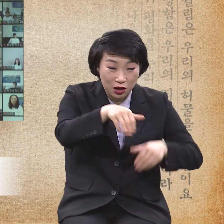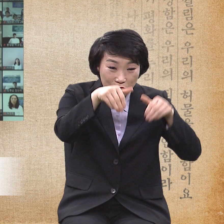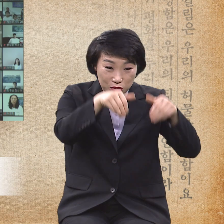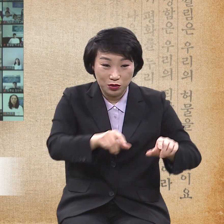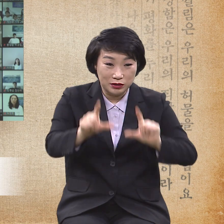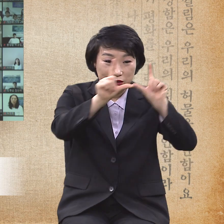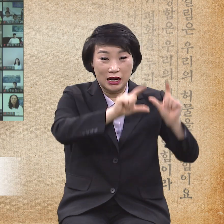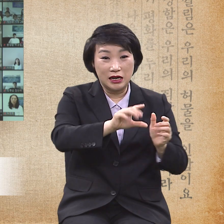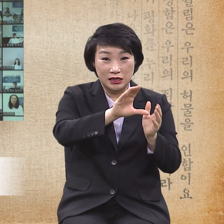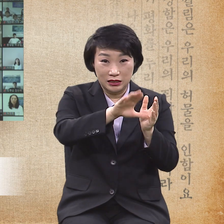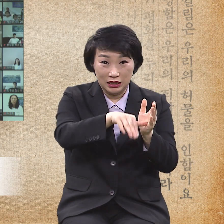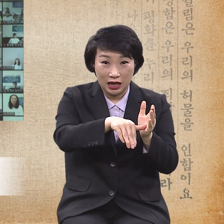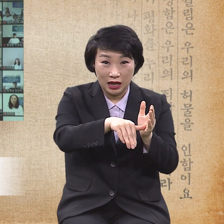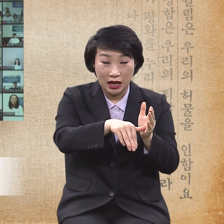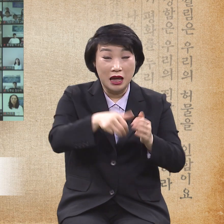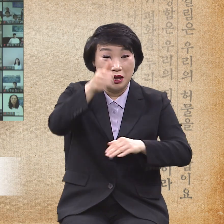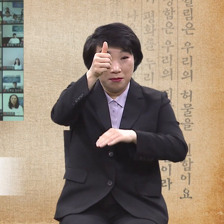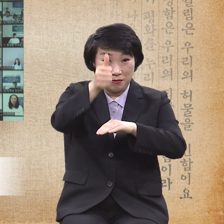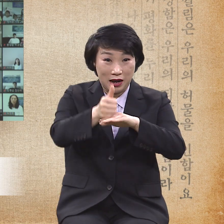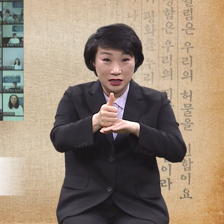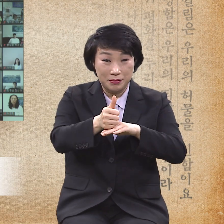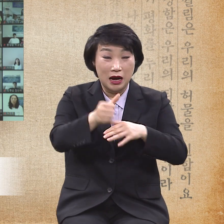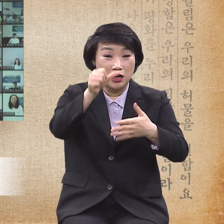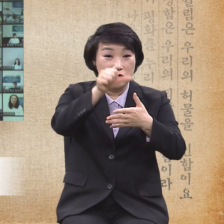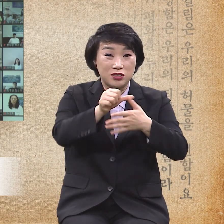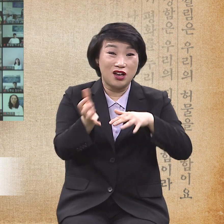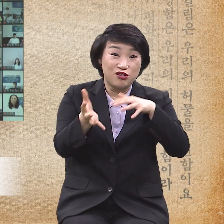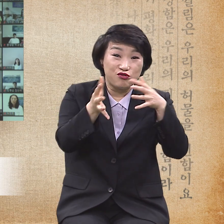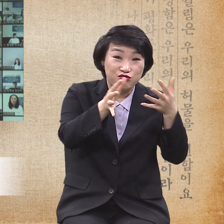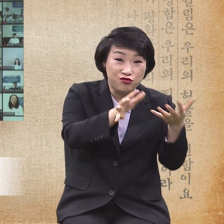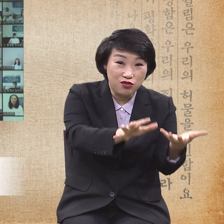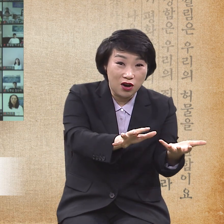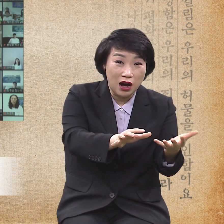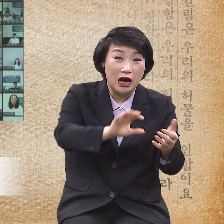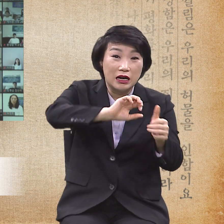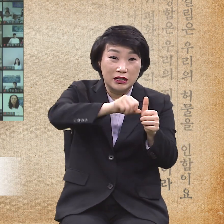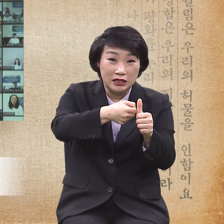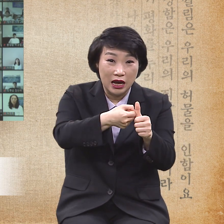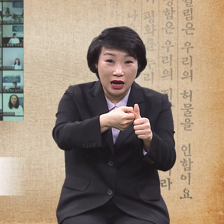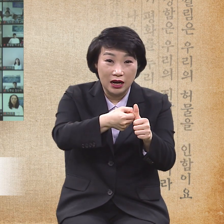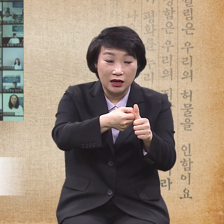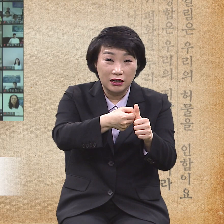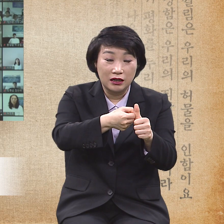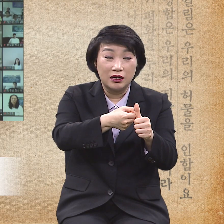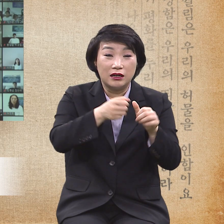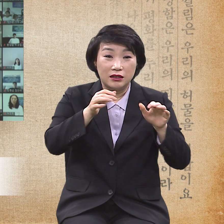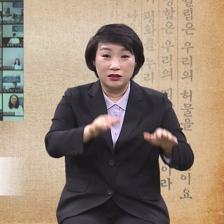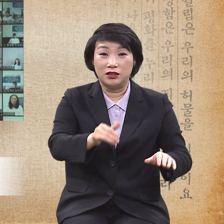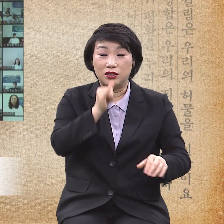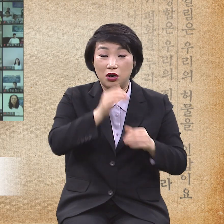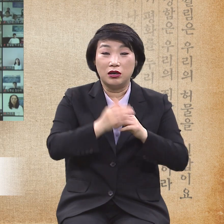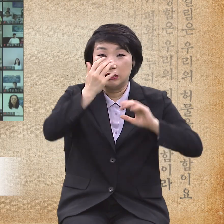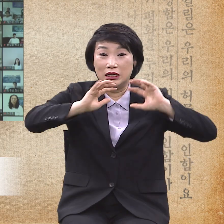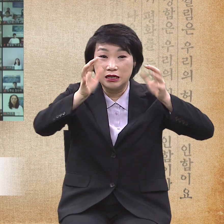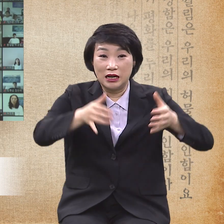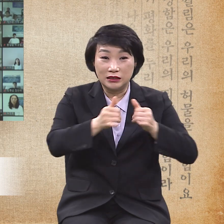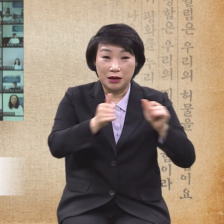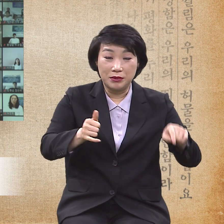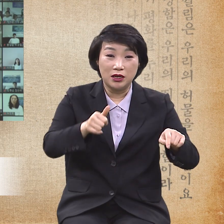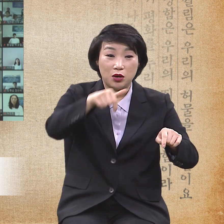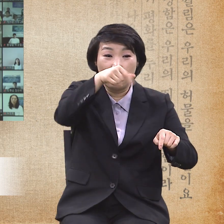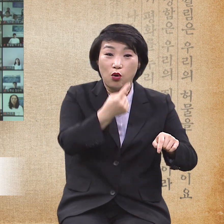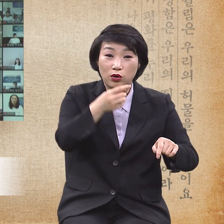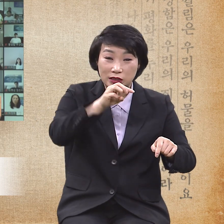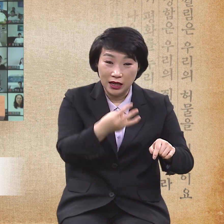종살이 할 때 마지막 장자가 죽어가는 재앙 속에서 이스라엘 백성들은 고센